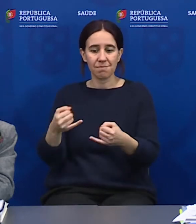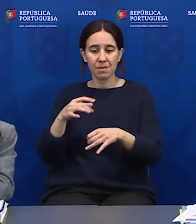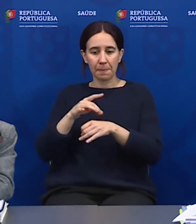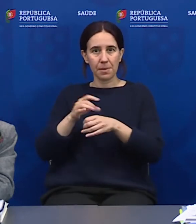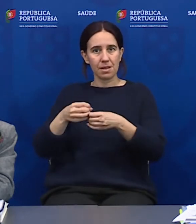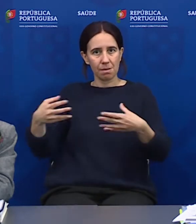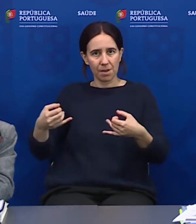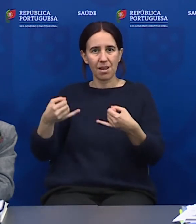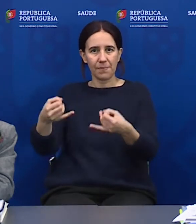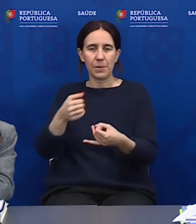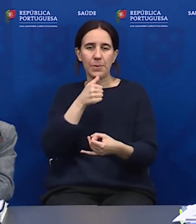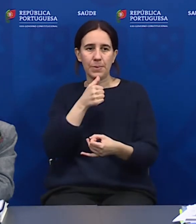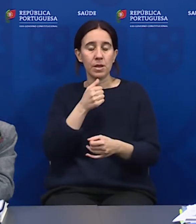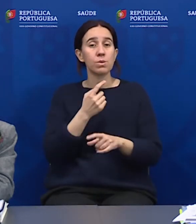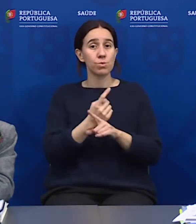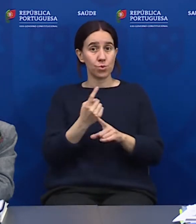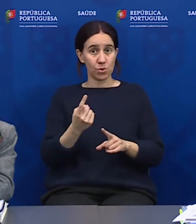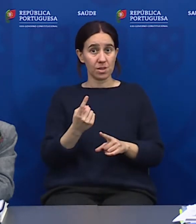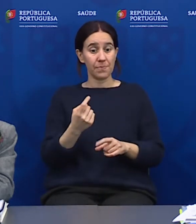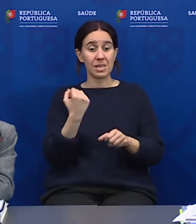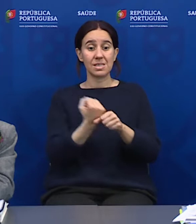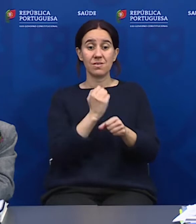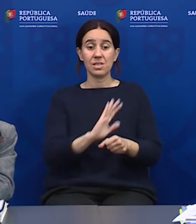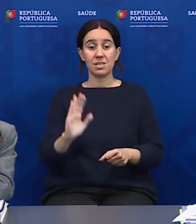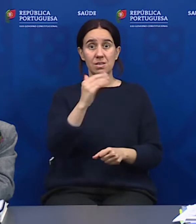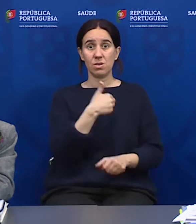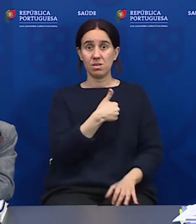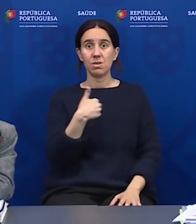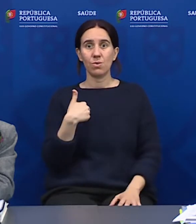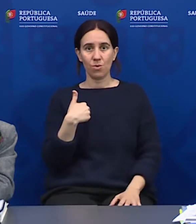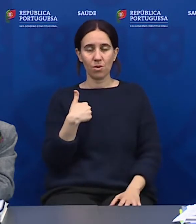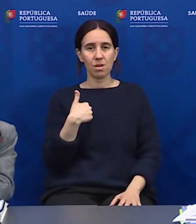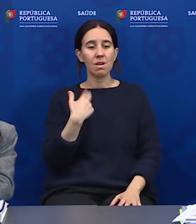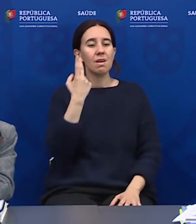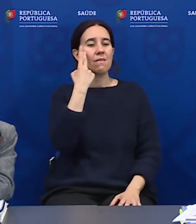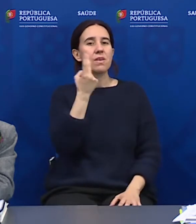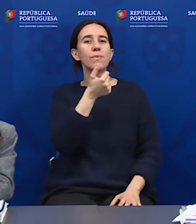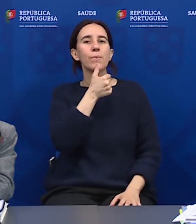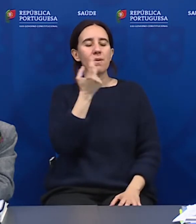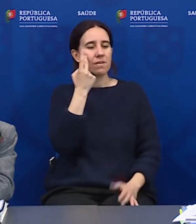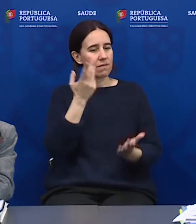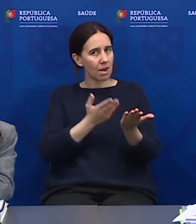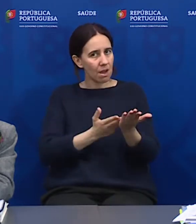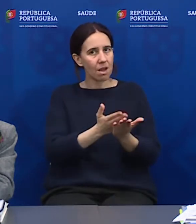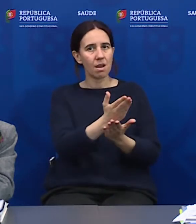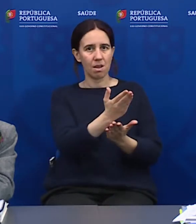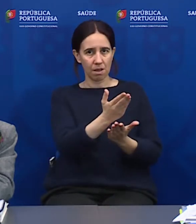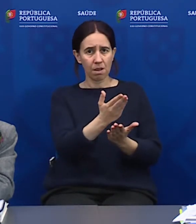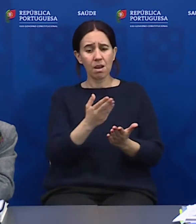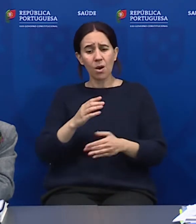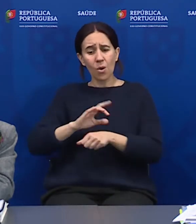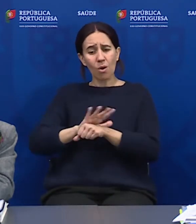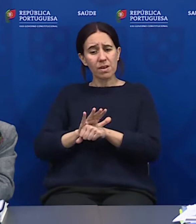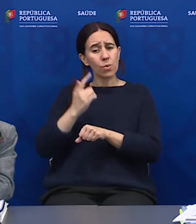epidemia, porque o Serviço Nacional de Saúde vive e viverá para além do